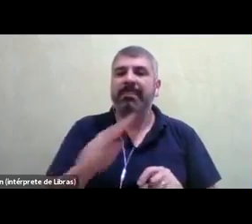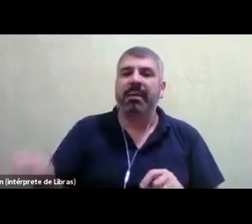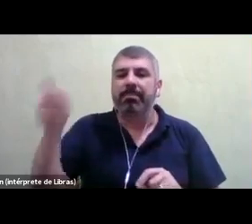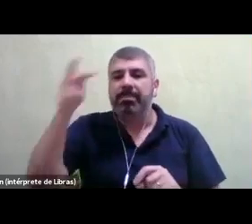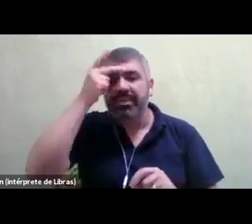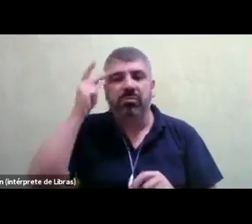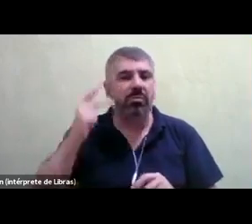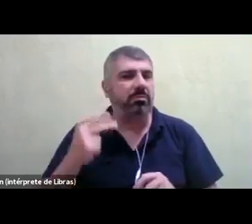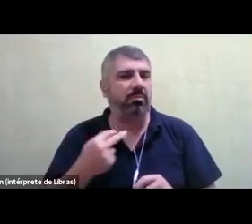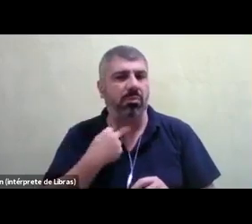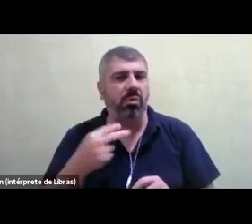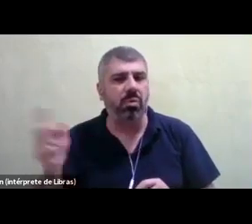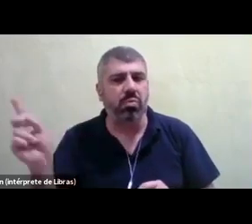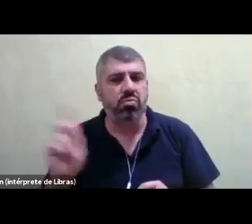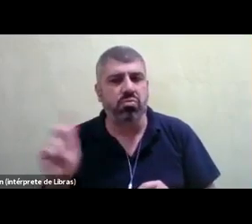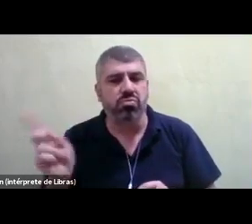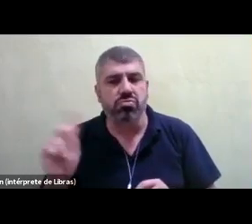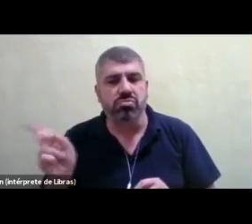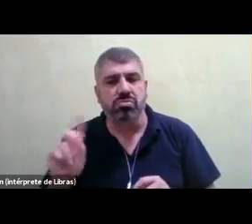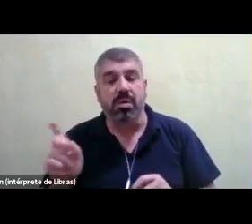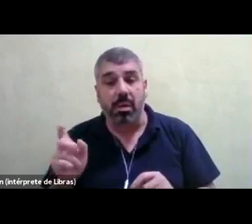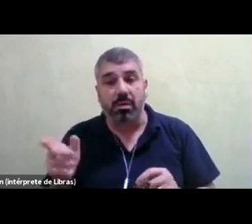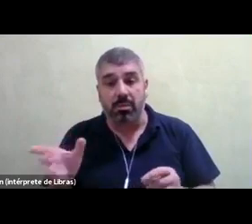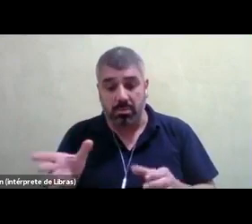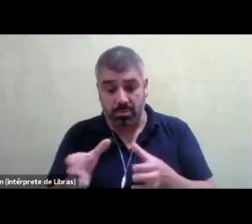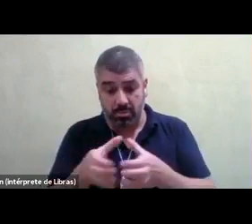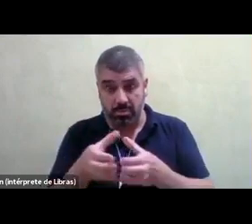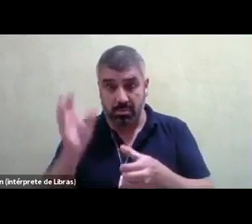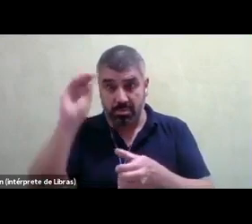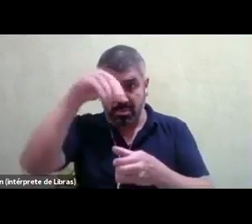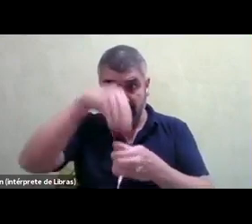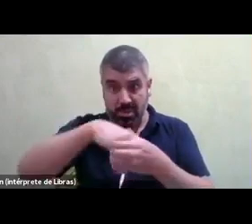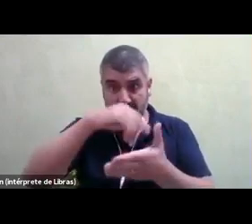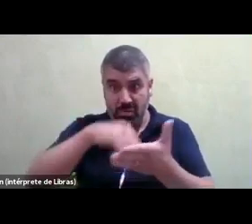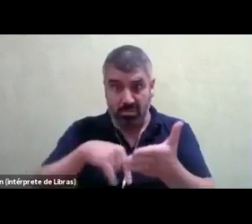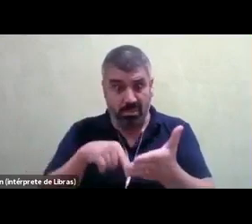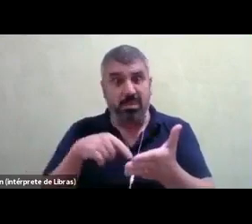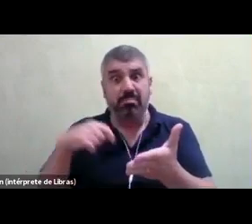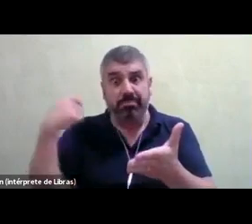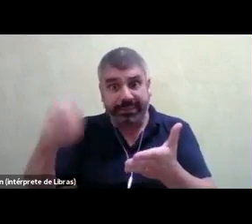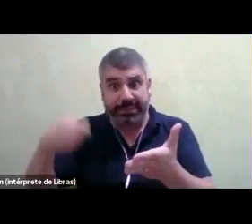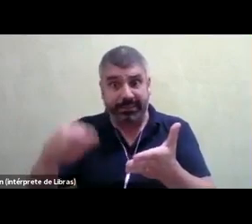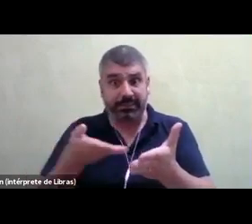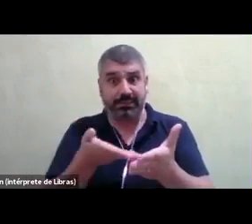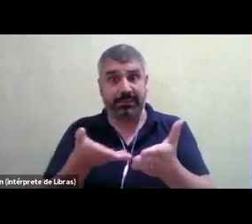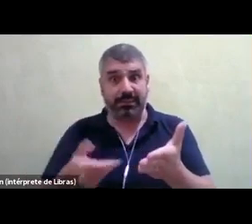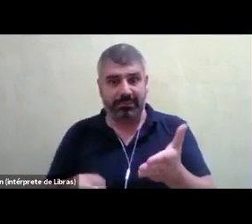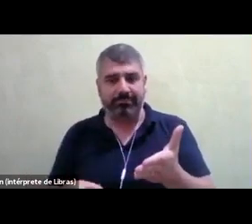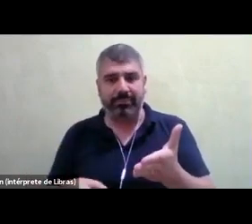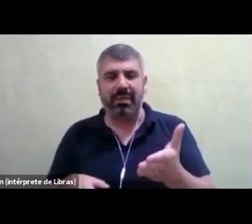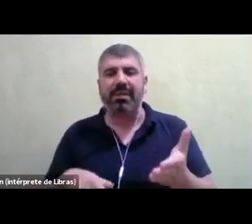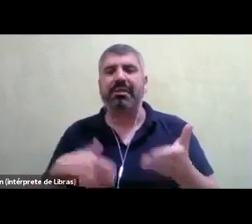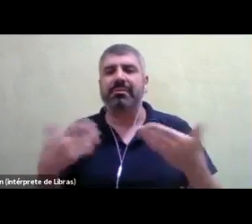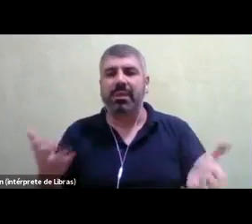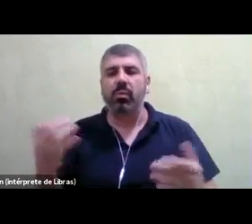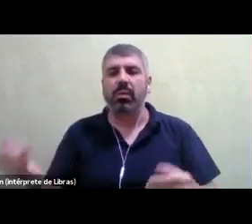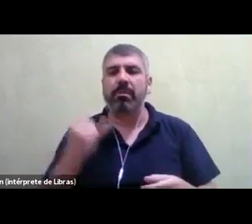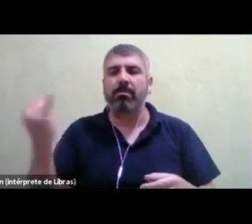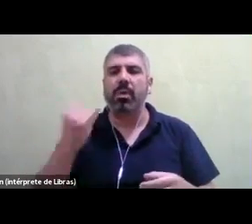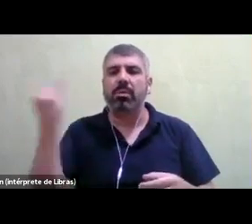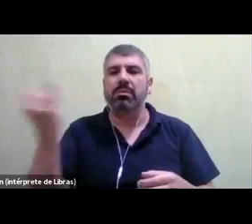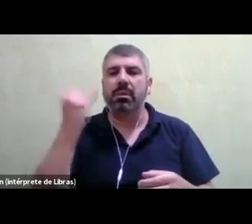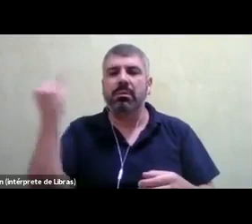passem a fazer parte desse documento. Então, é importante, né,